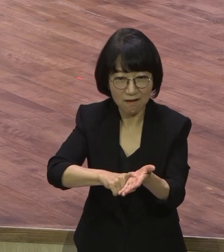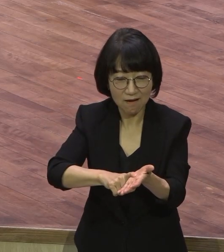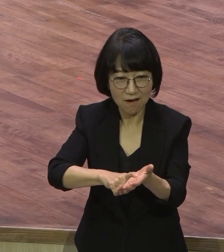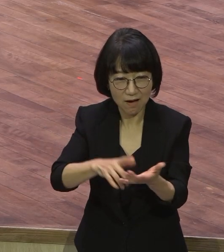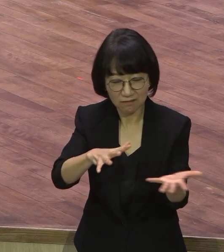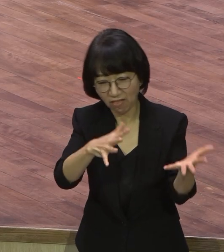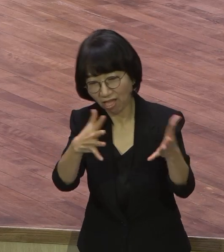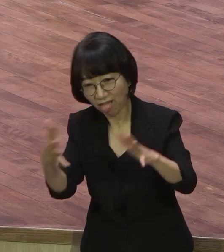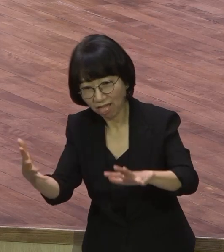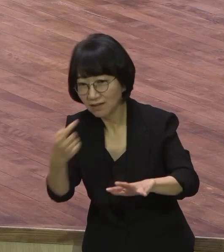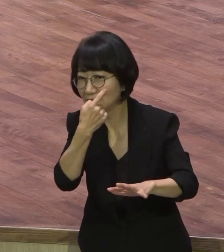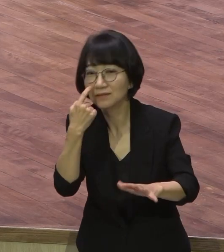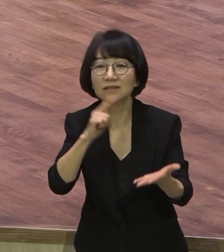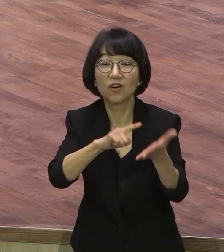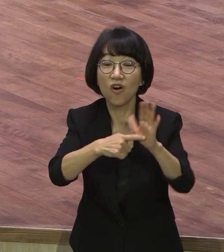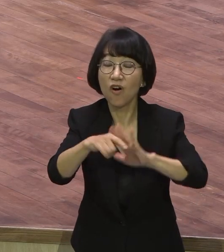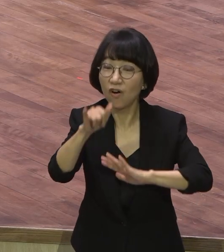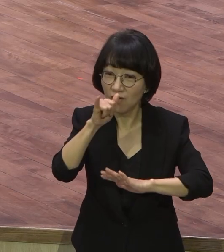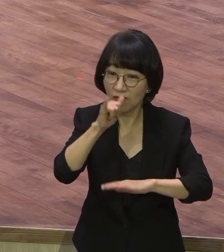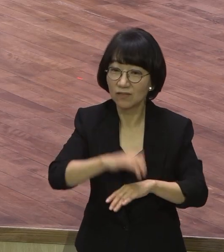수장 됐습니다.